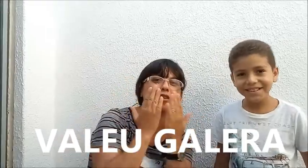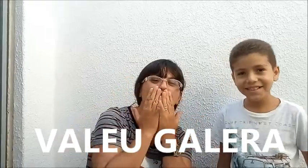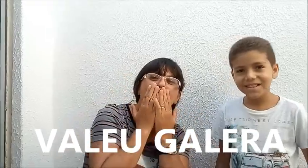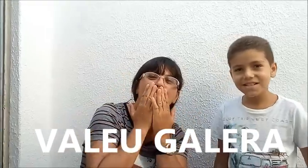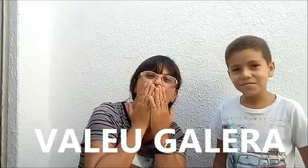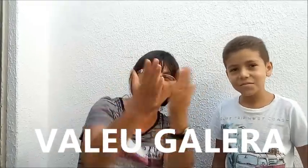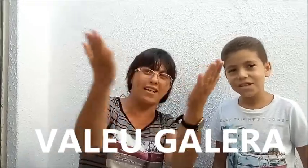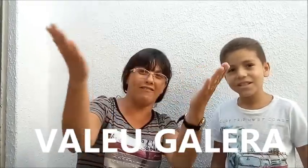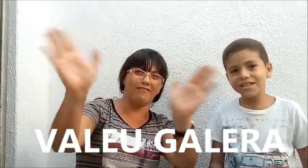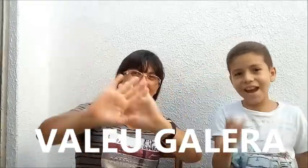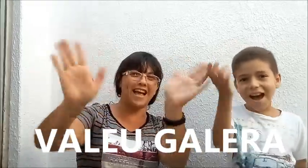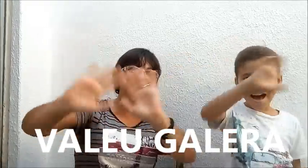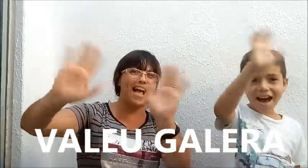beijo. Vamos lá. Tchau. Tchau.